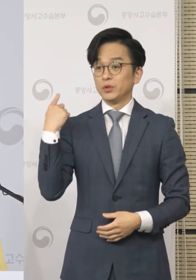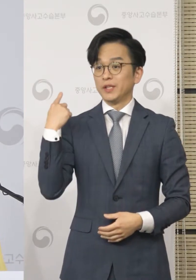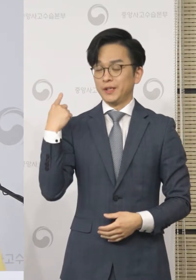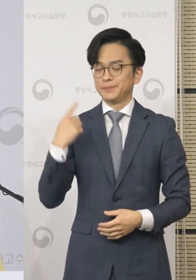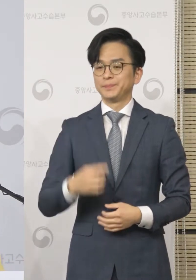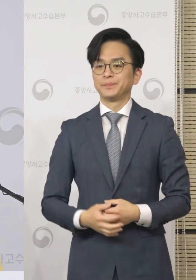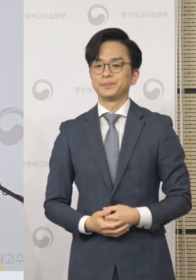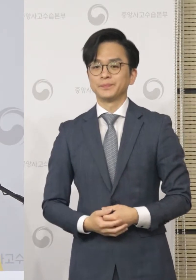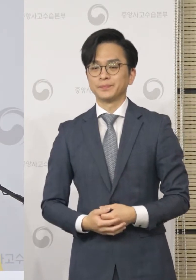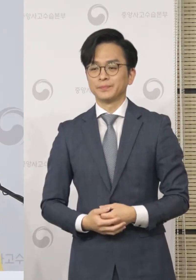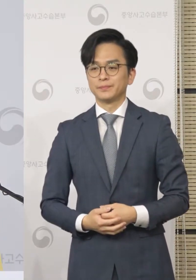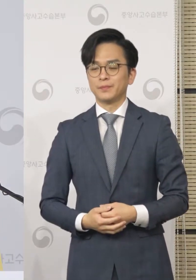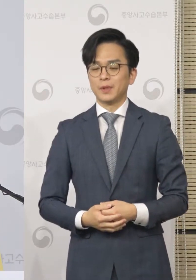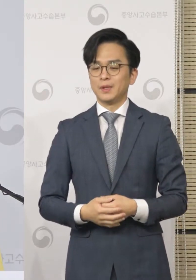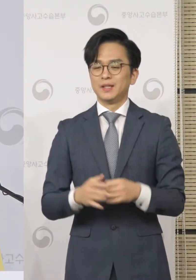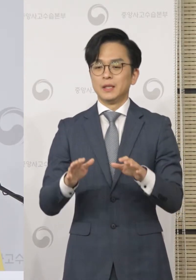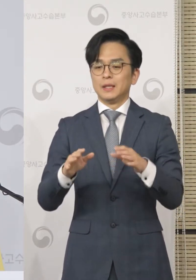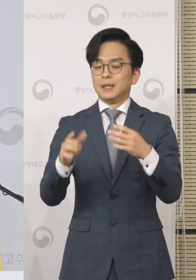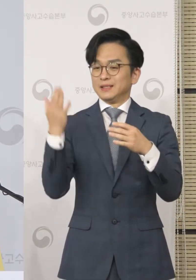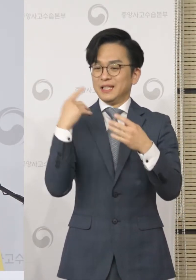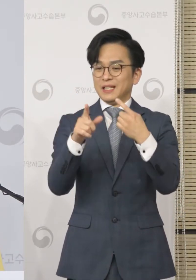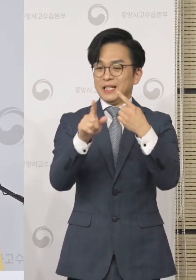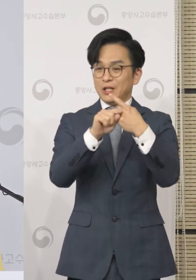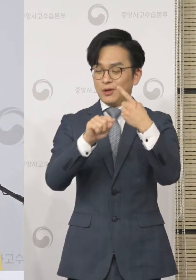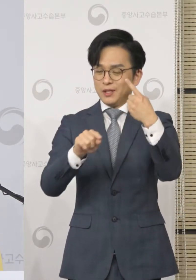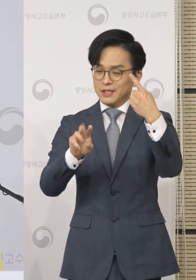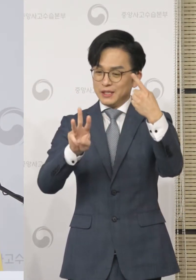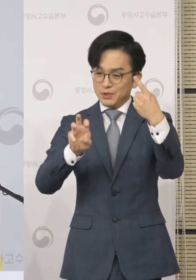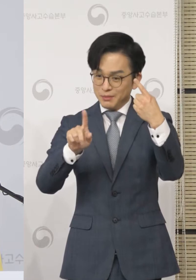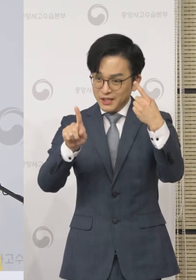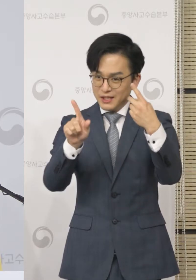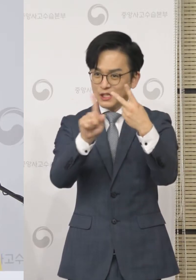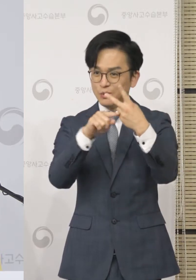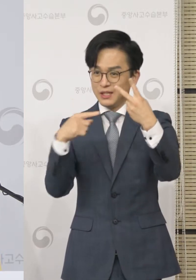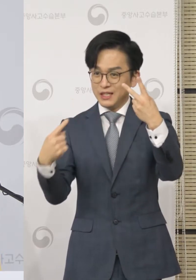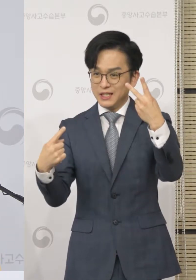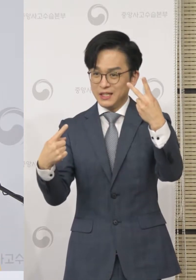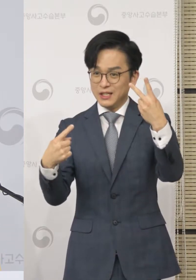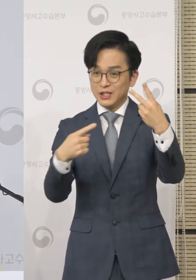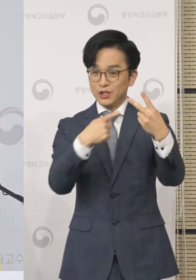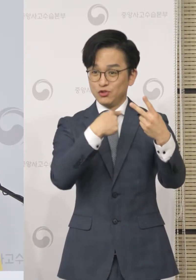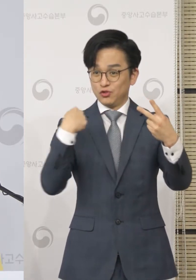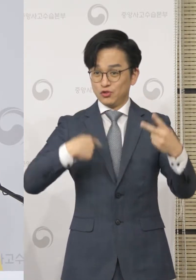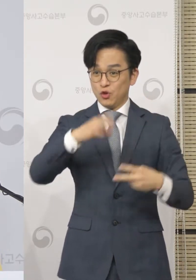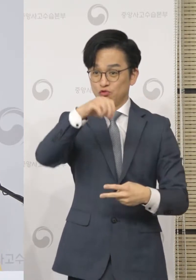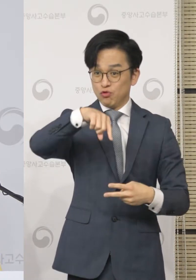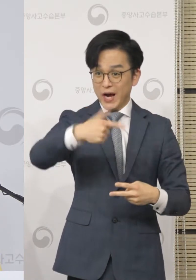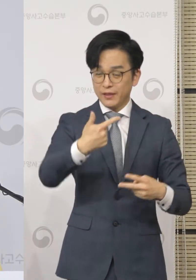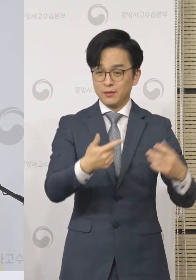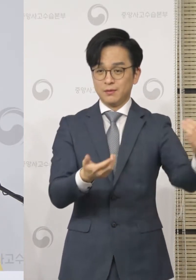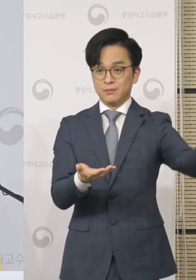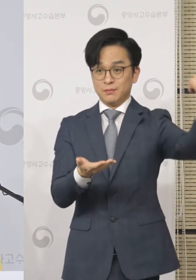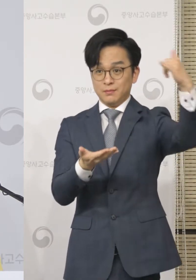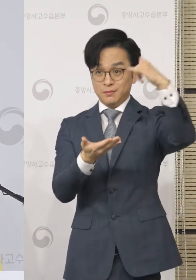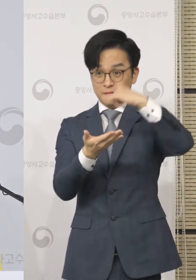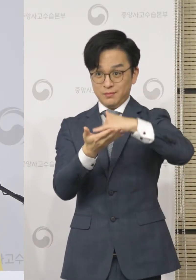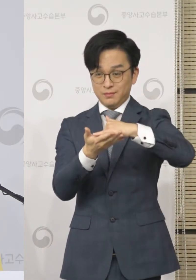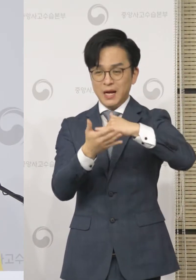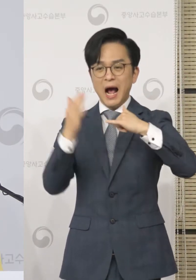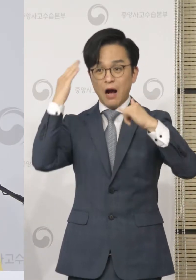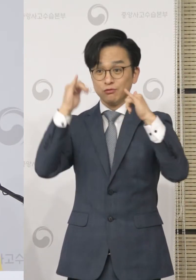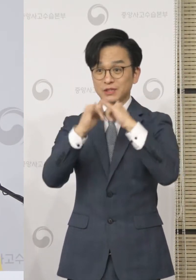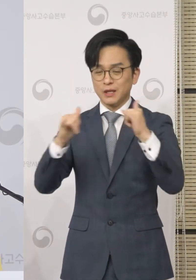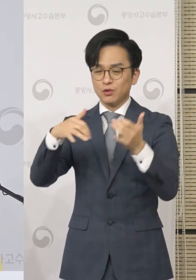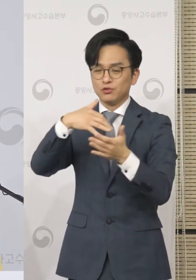어제 정부는 지난 1월 말 2차례에 걸쳐 임시항공편을 투입하여 701명의 우한